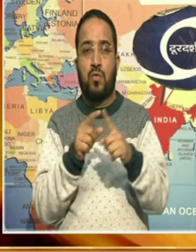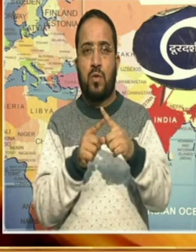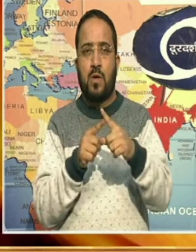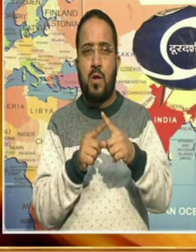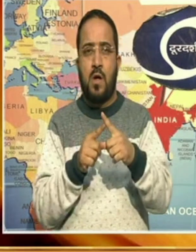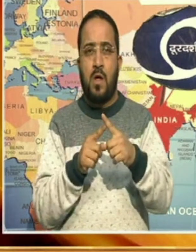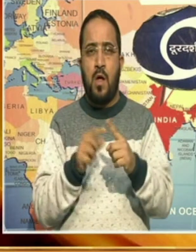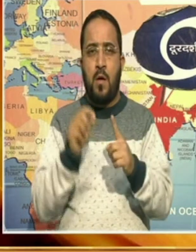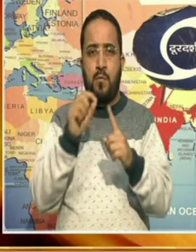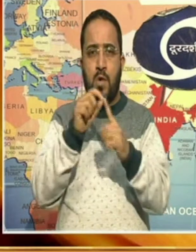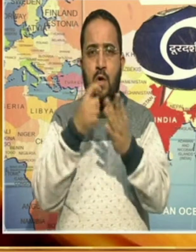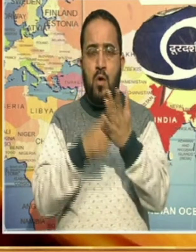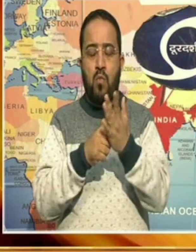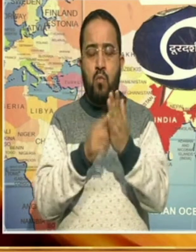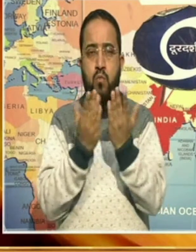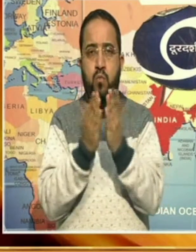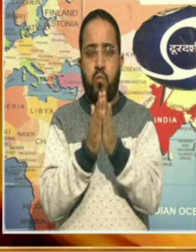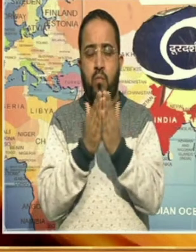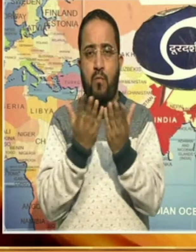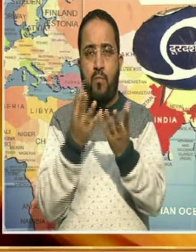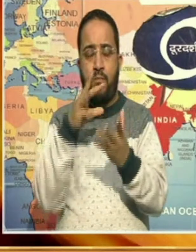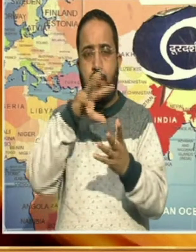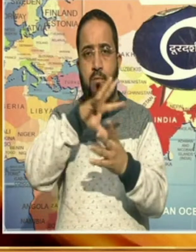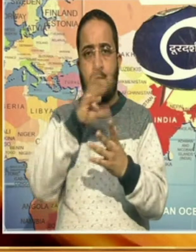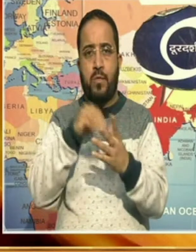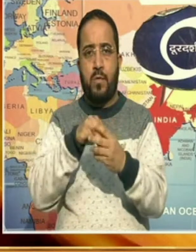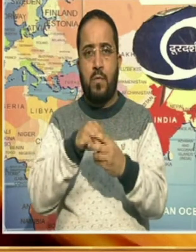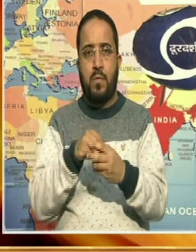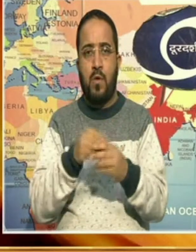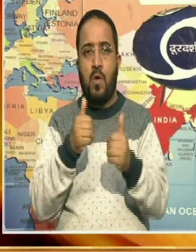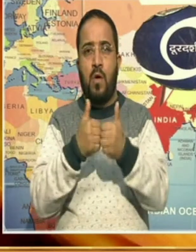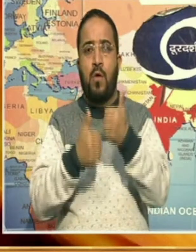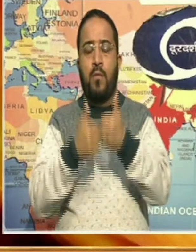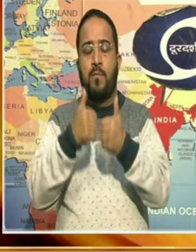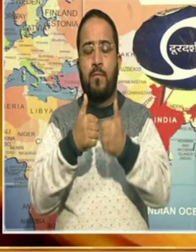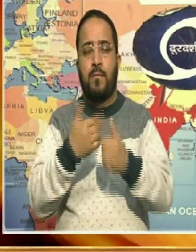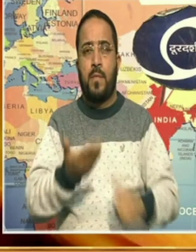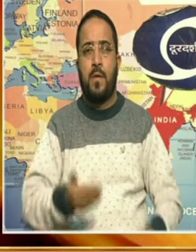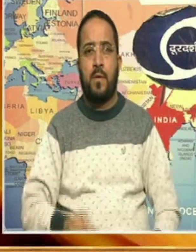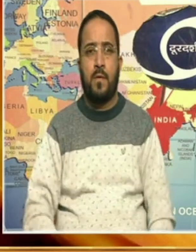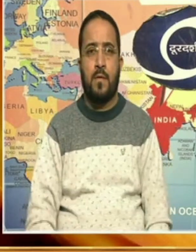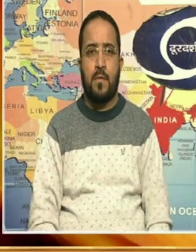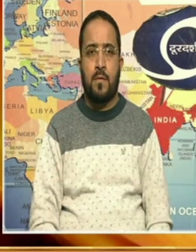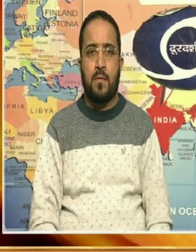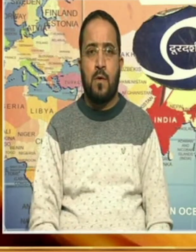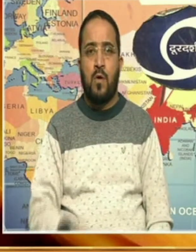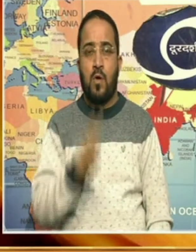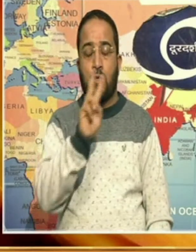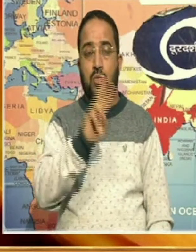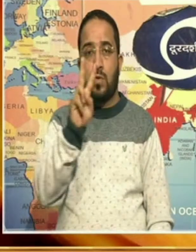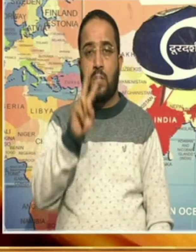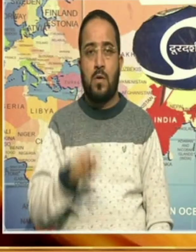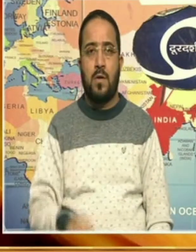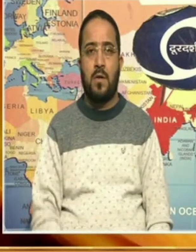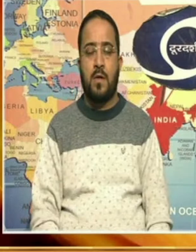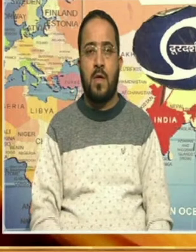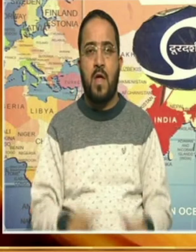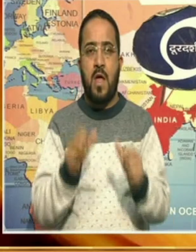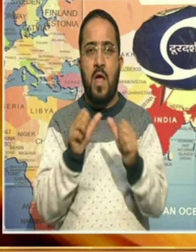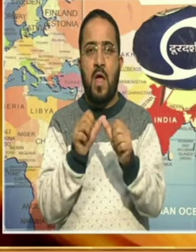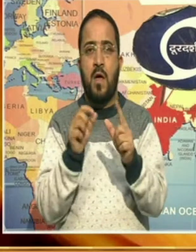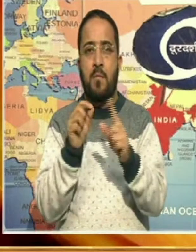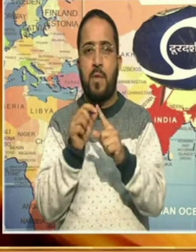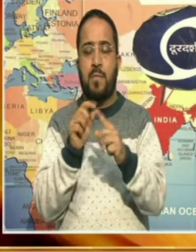سمیت شرط لگانے والے بائیس گہر کانونی ایپس